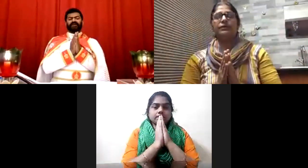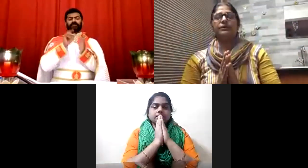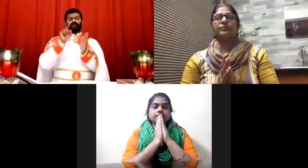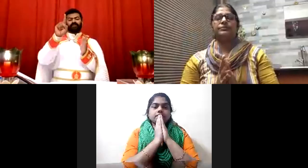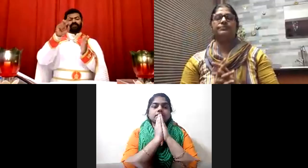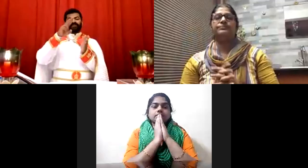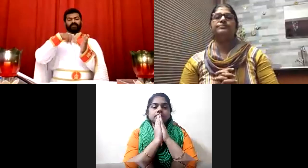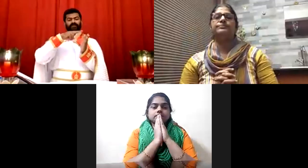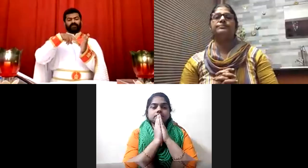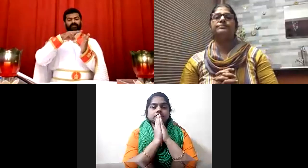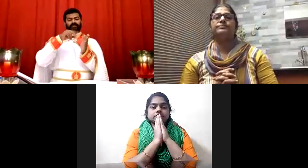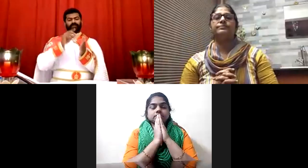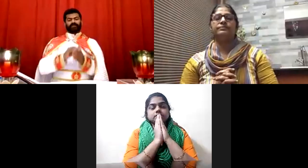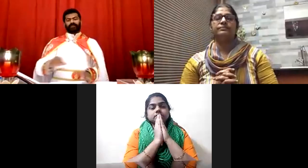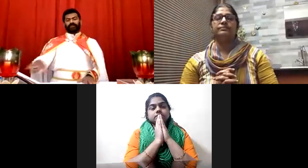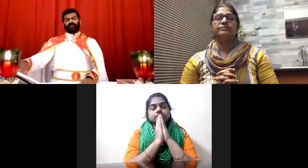ആമേൻ.